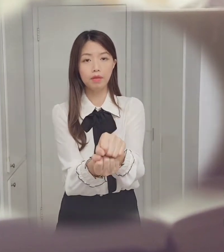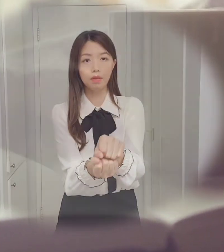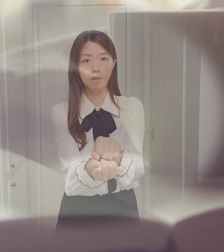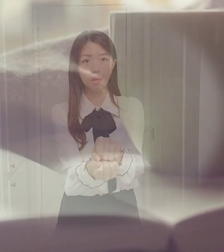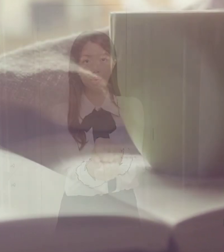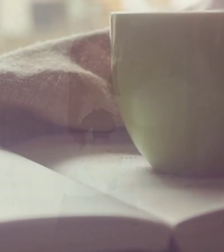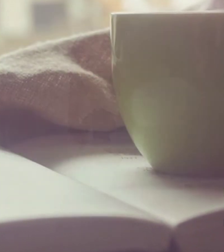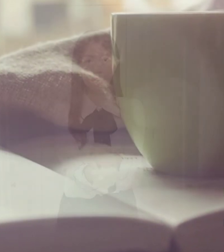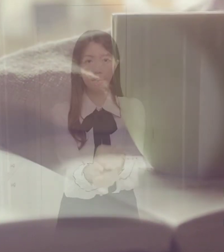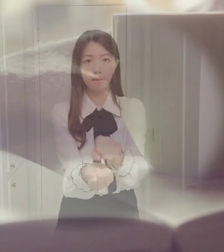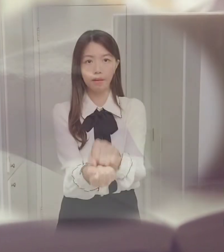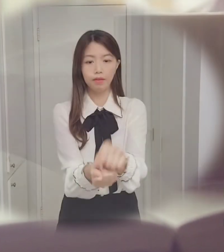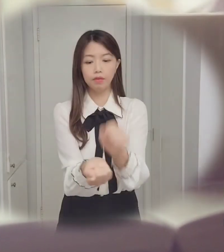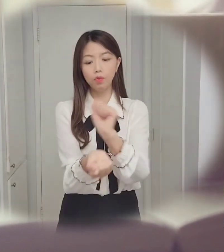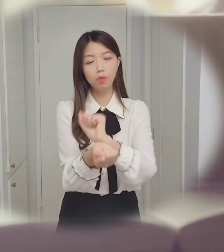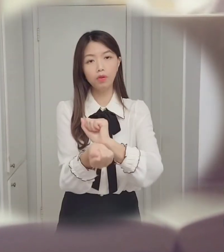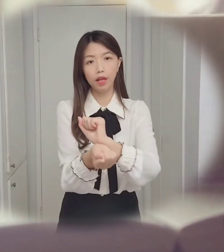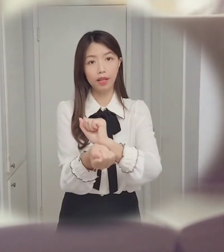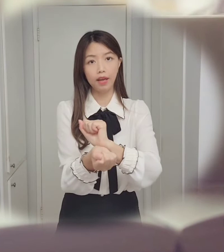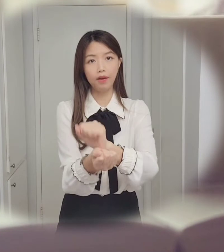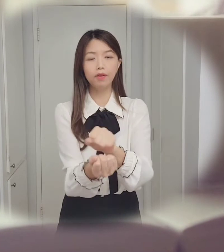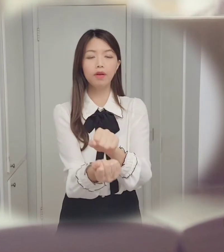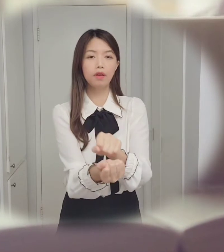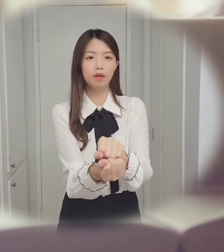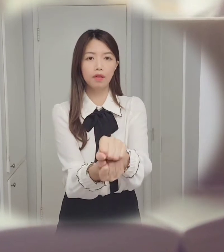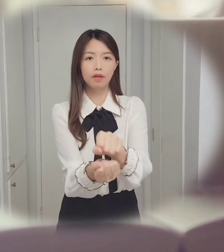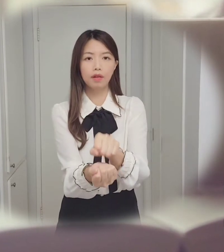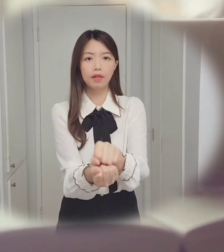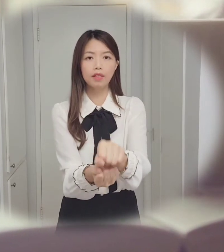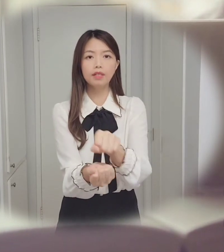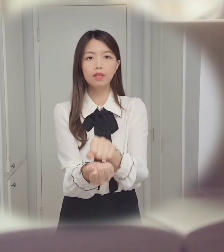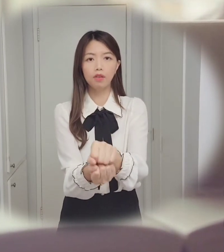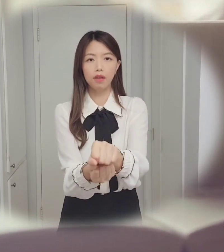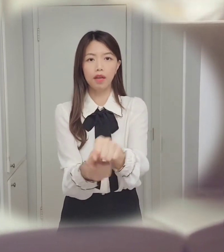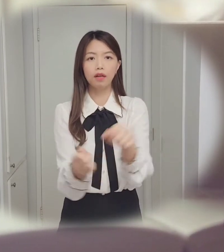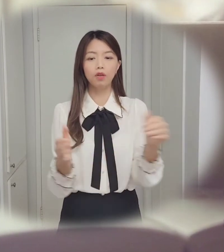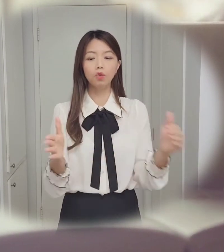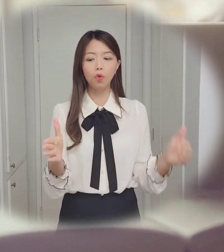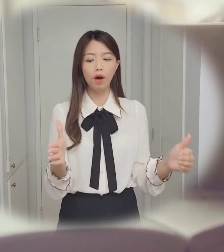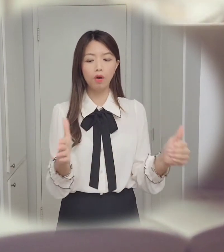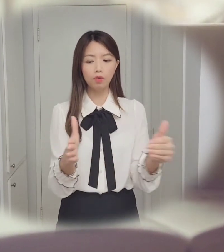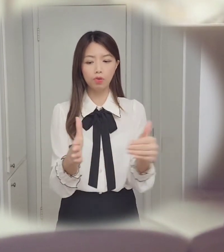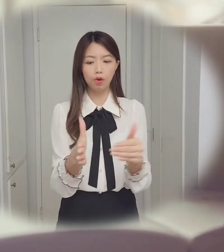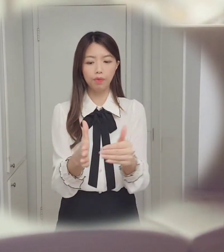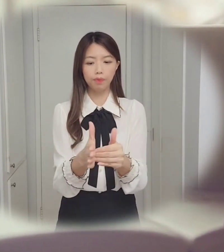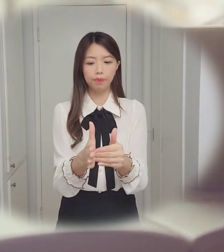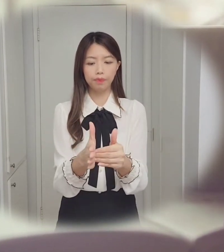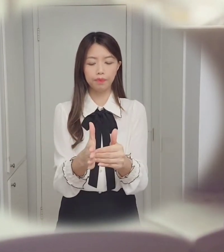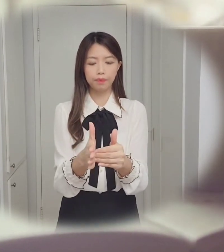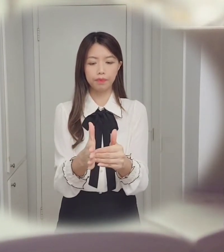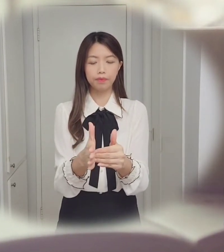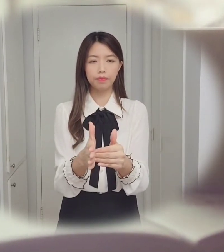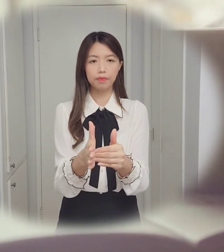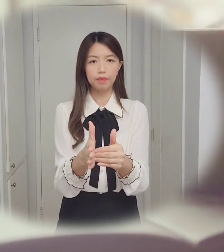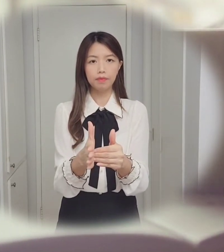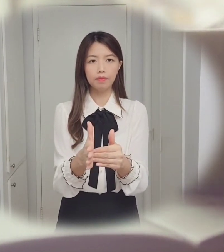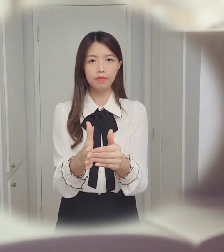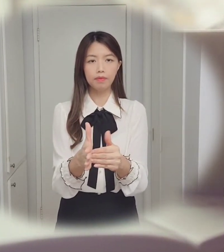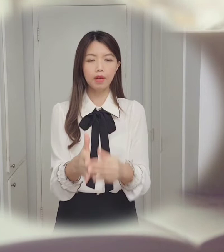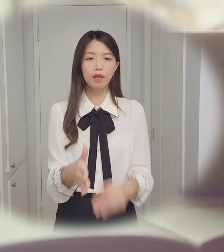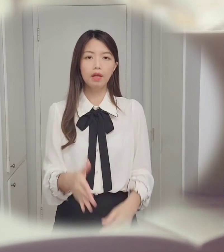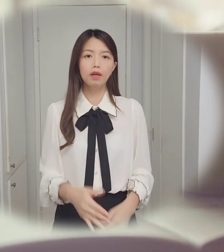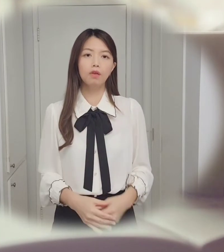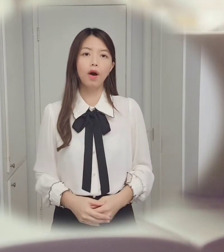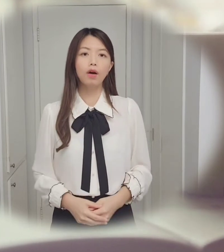때문에 반드시 이렇게 씻다. 손목은 아니에요. 씻으셨네. 그리고 과거수어.